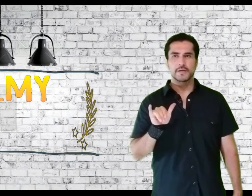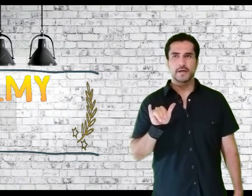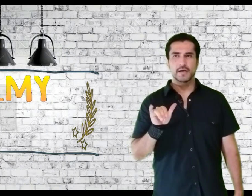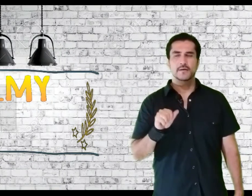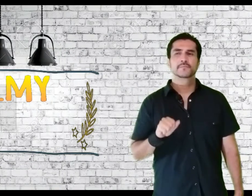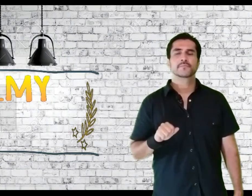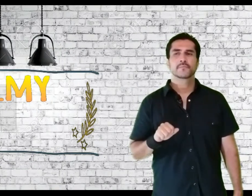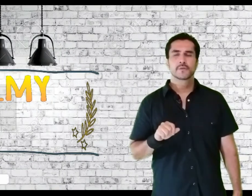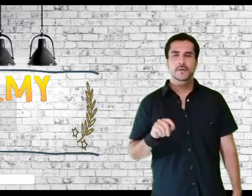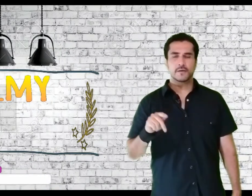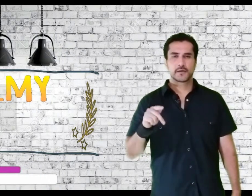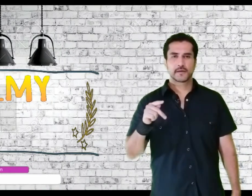griega,